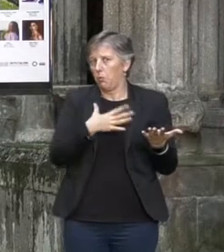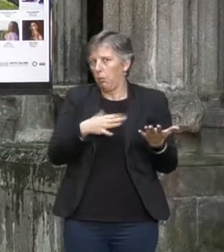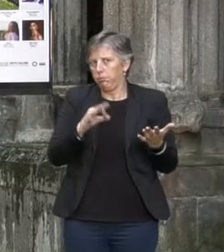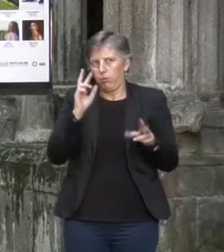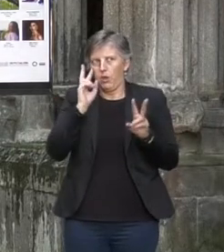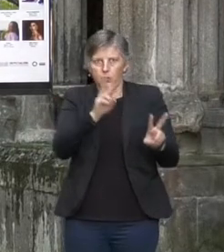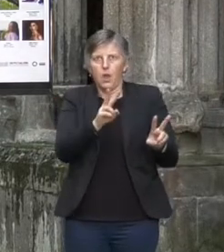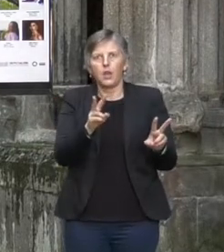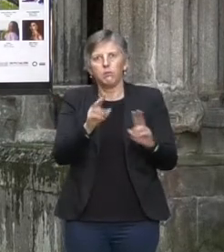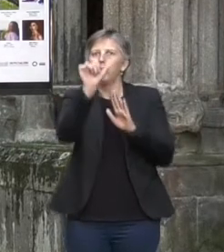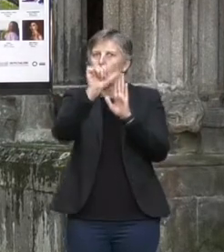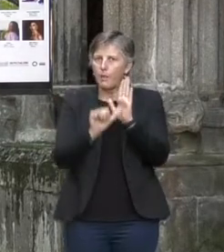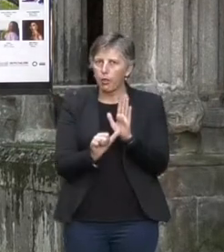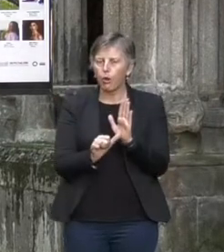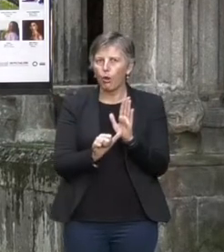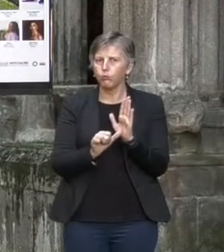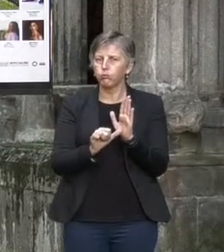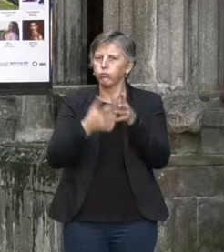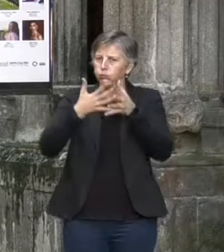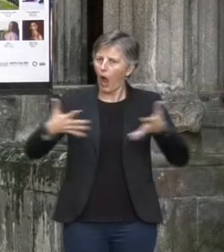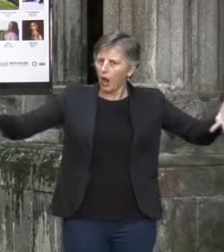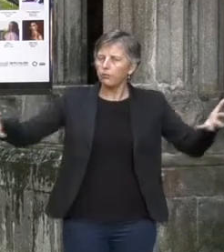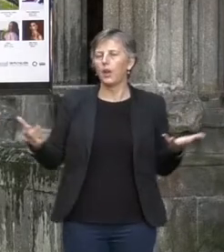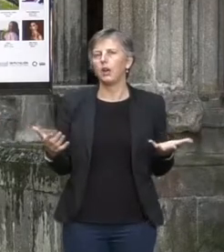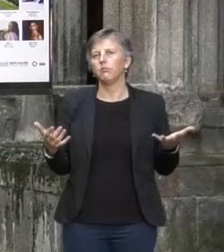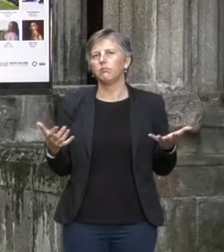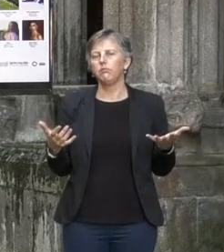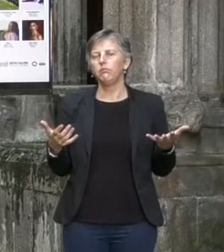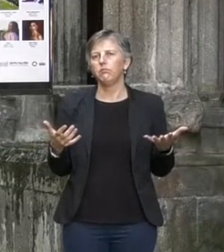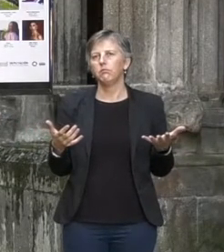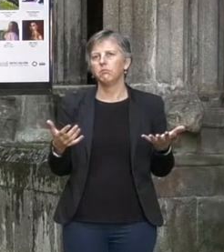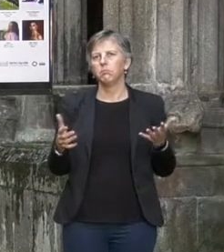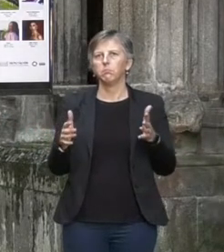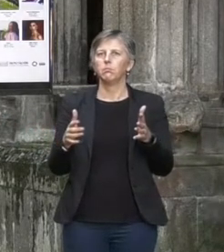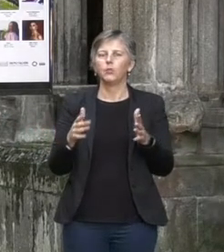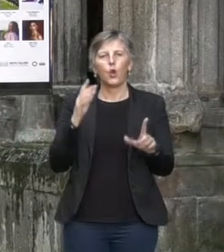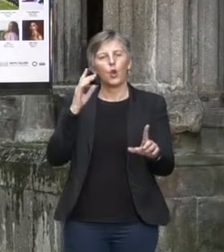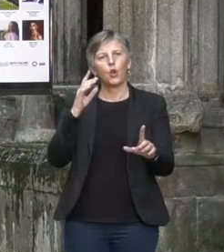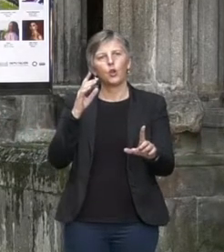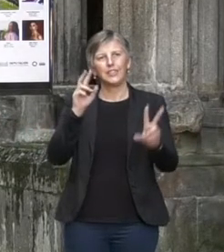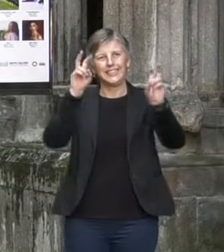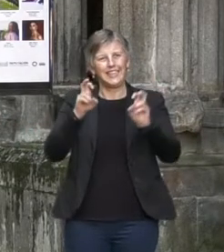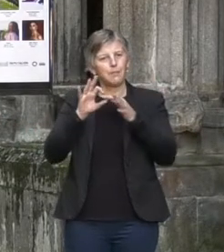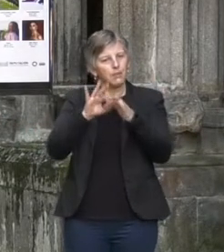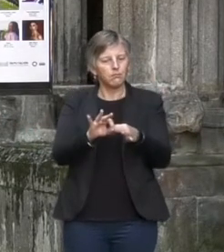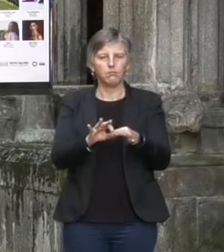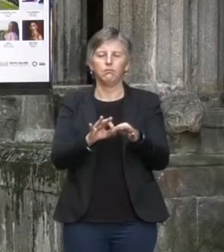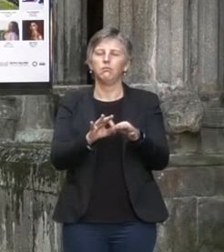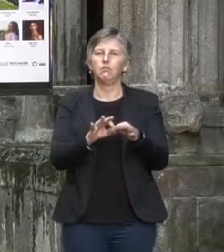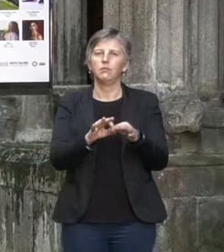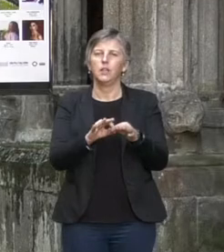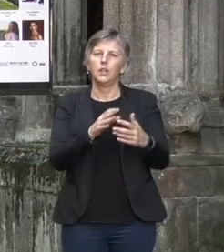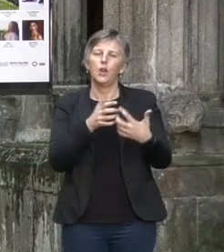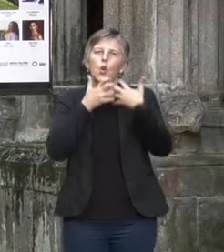apreciar, unha programación moi extensa en torno á loita contra as